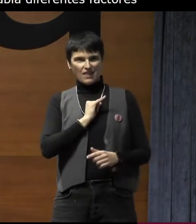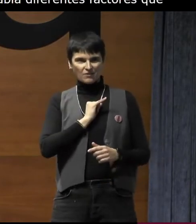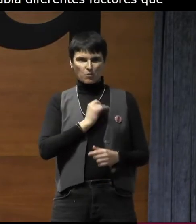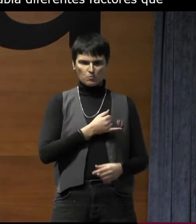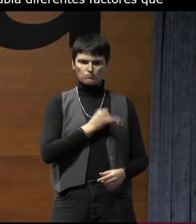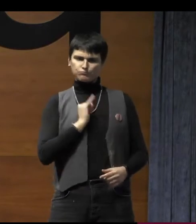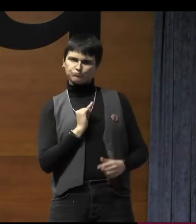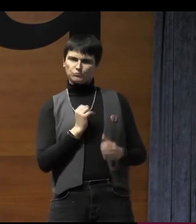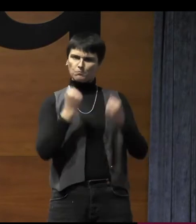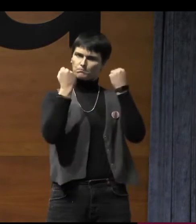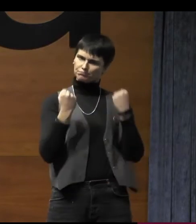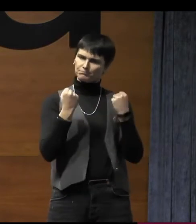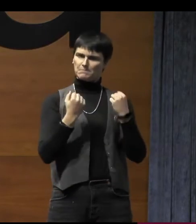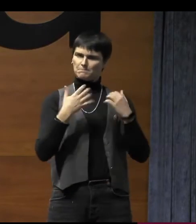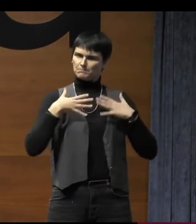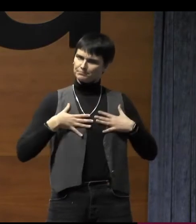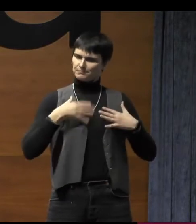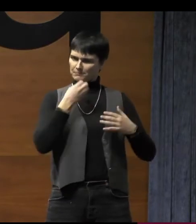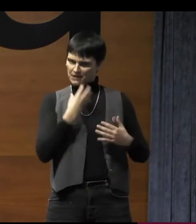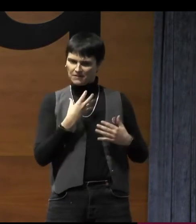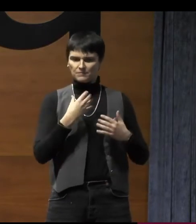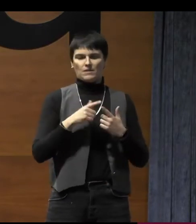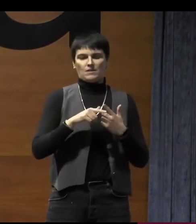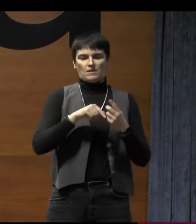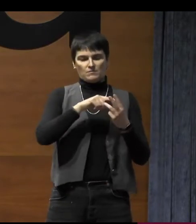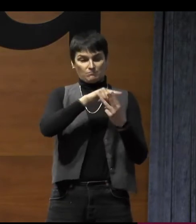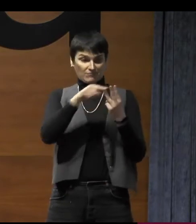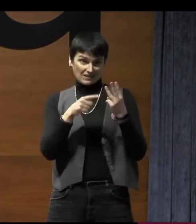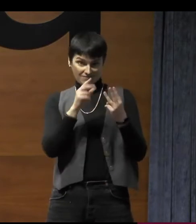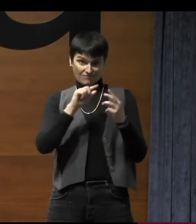empoderamiento de nuestra identidad.